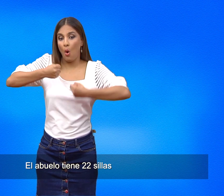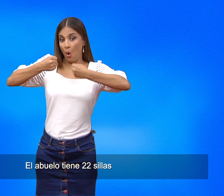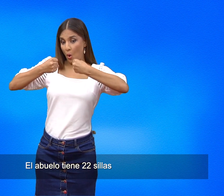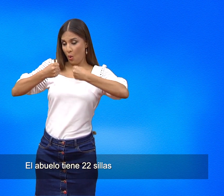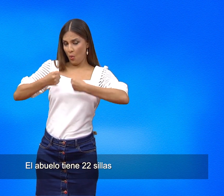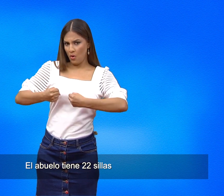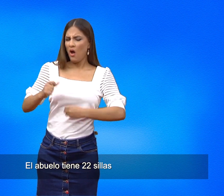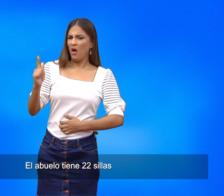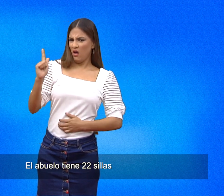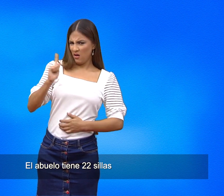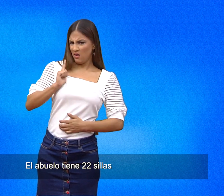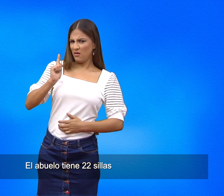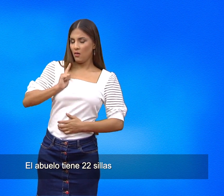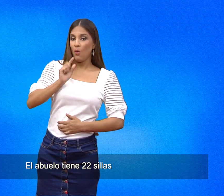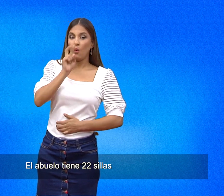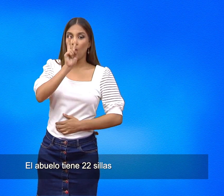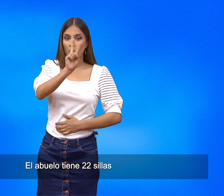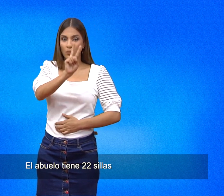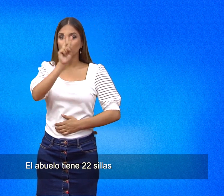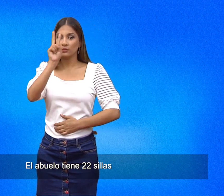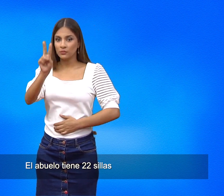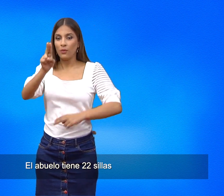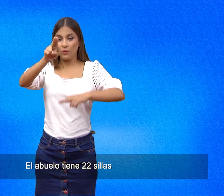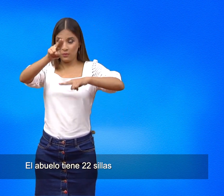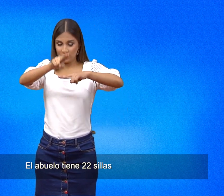el abuelo tiene 22 as illas